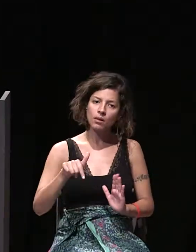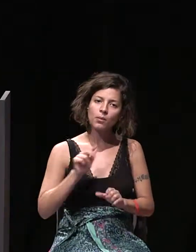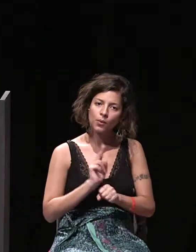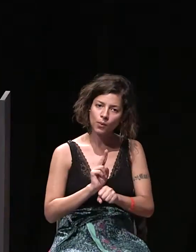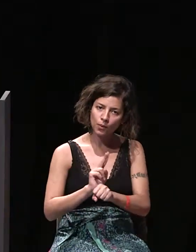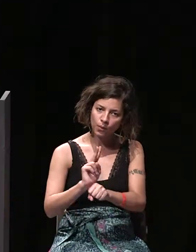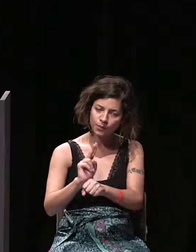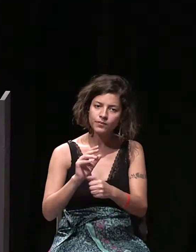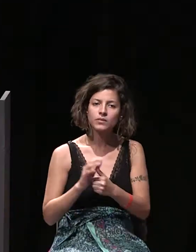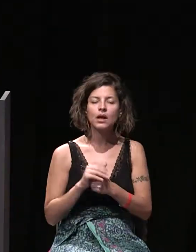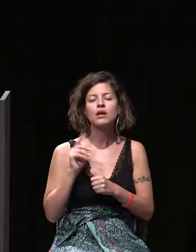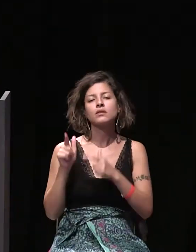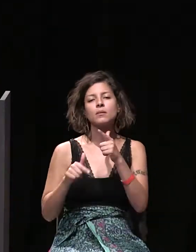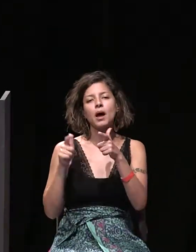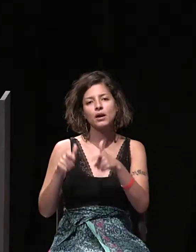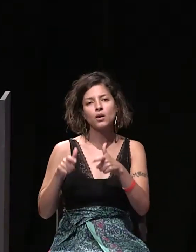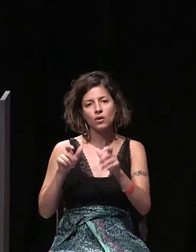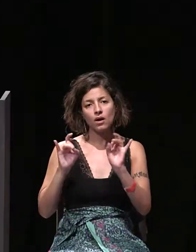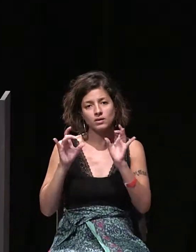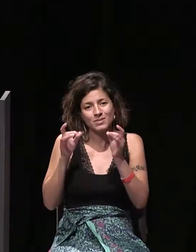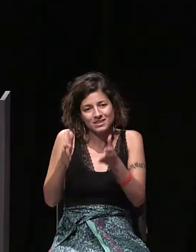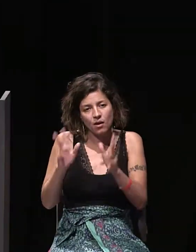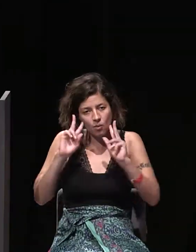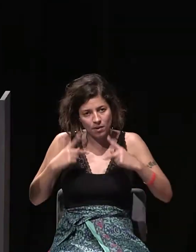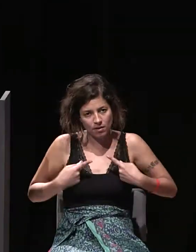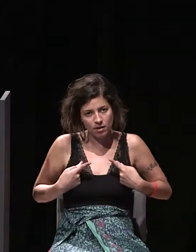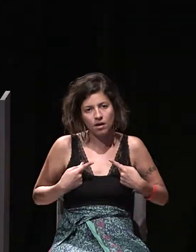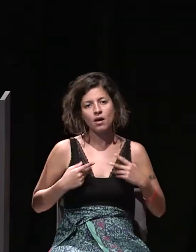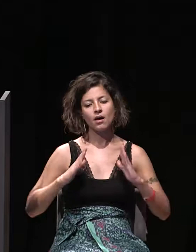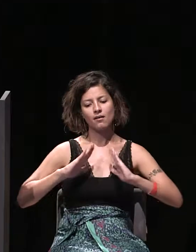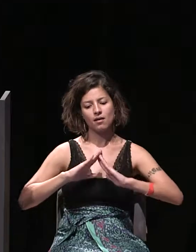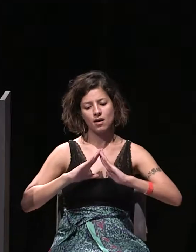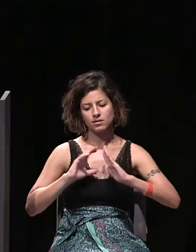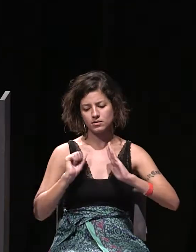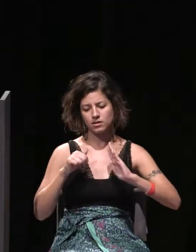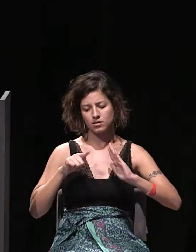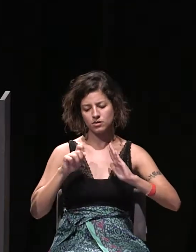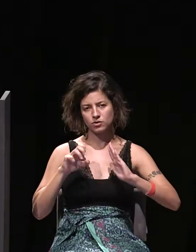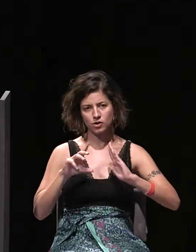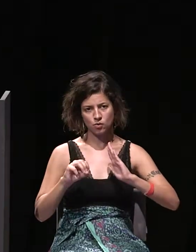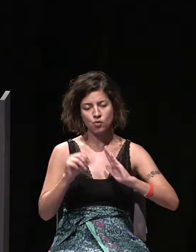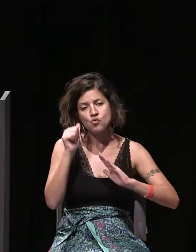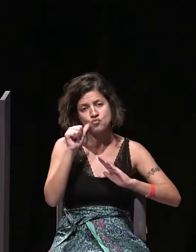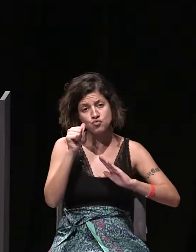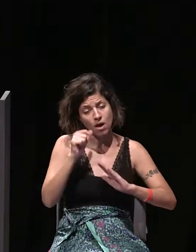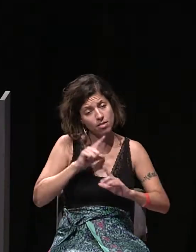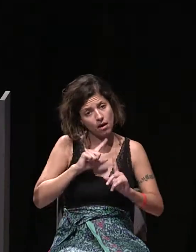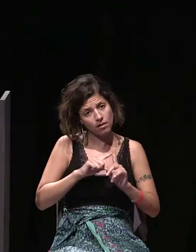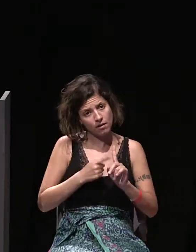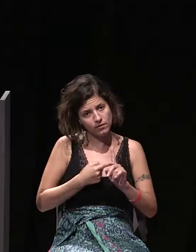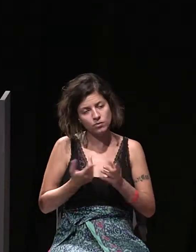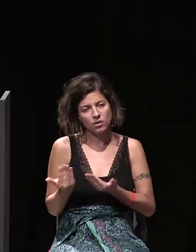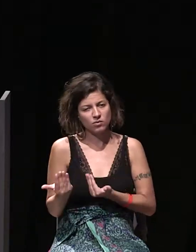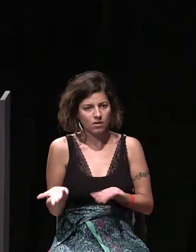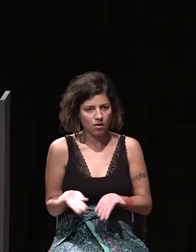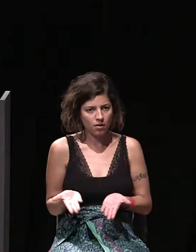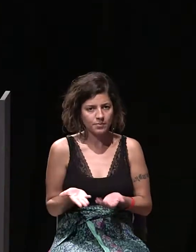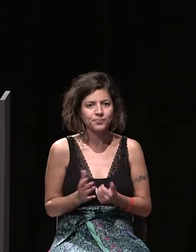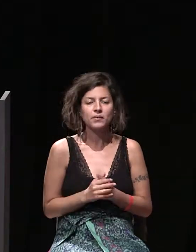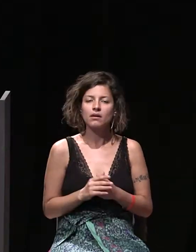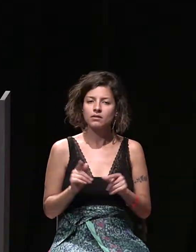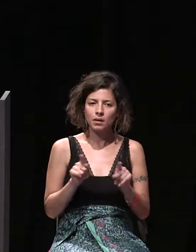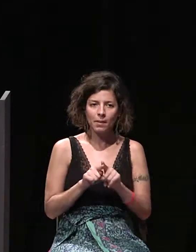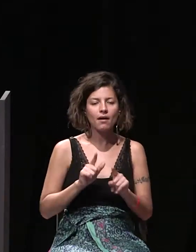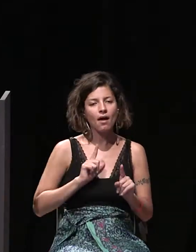Humanizado Casa Ângela, que atende mulheres em condição de gravidez e maternidade, e ela realiza o atendimento ambulatorial. Então, ela está direto